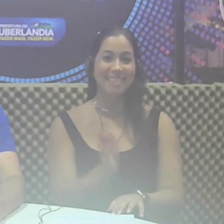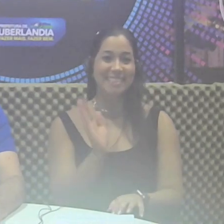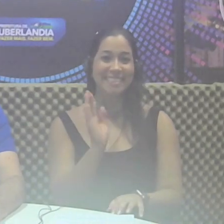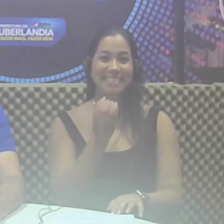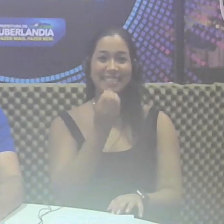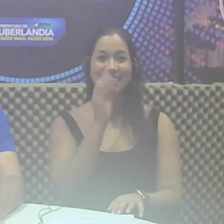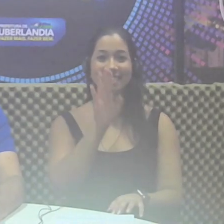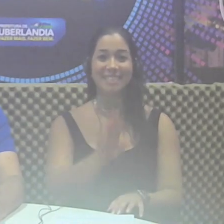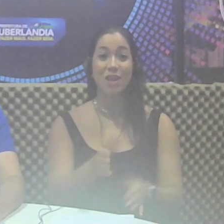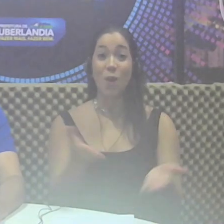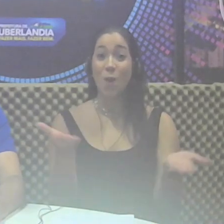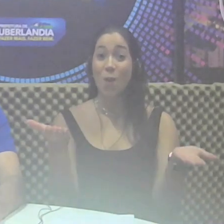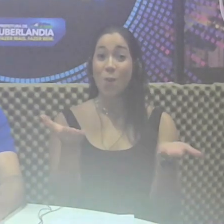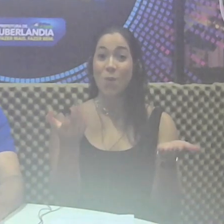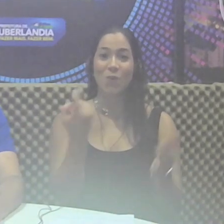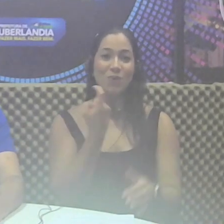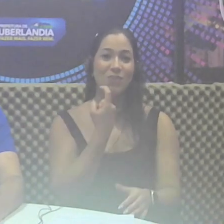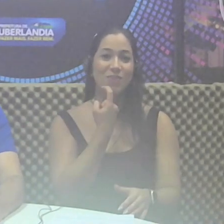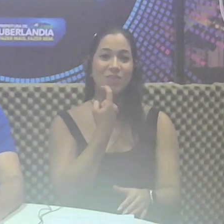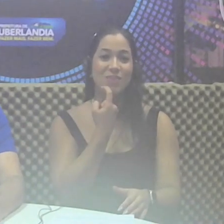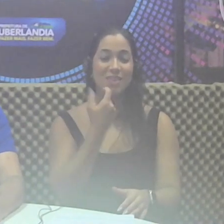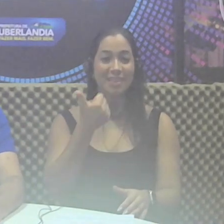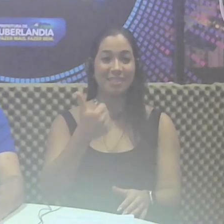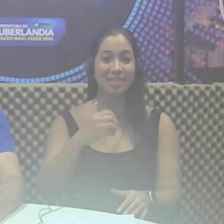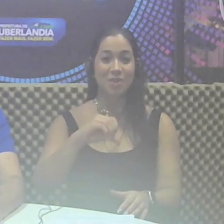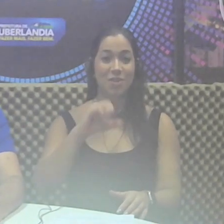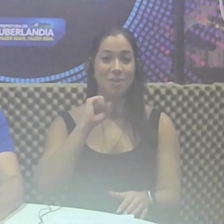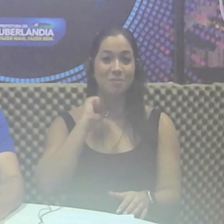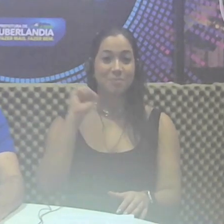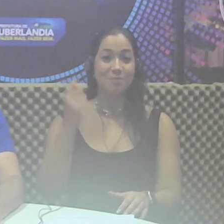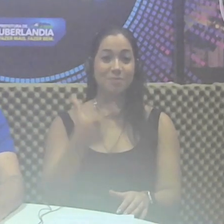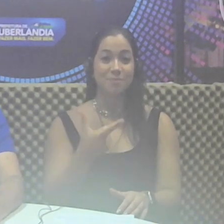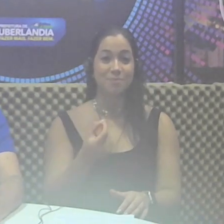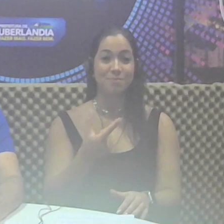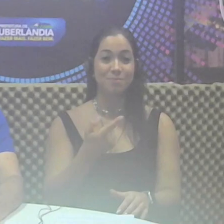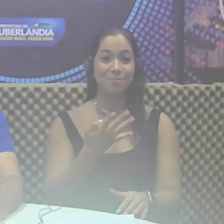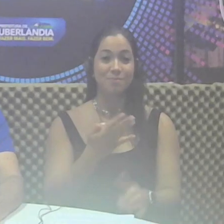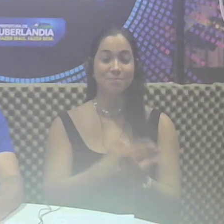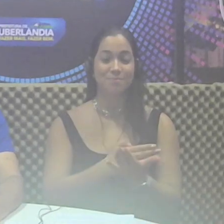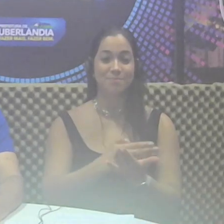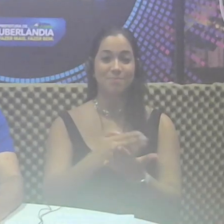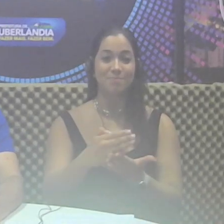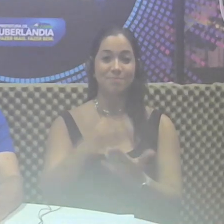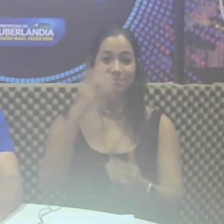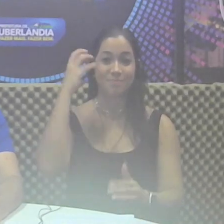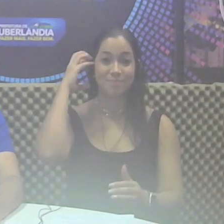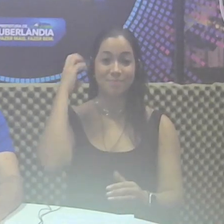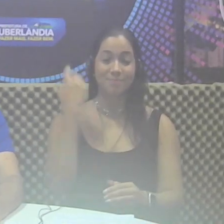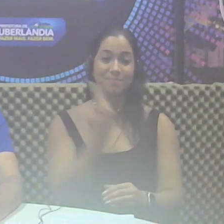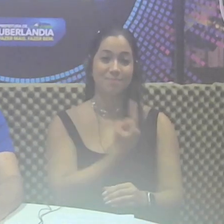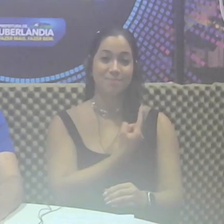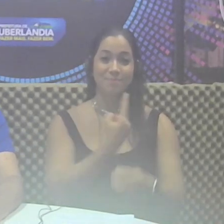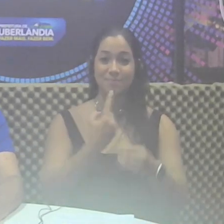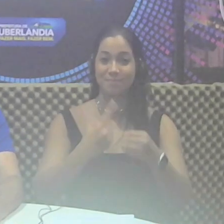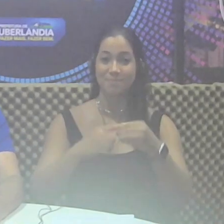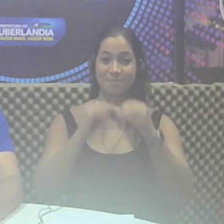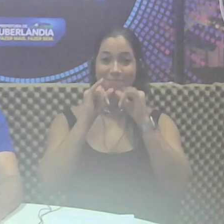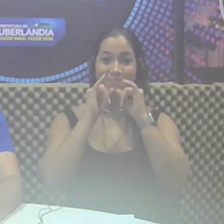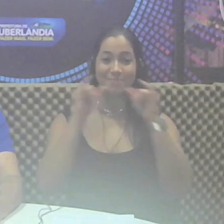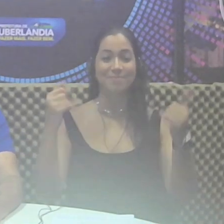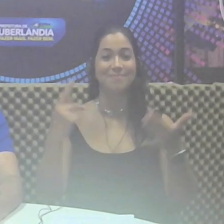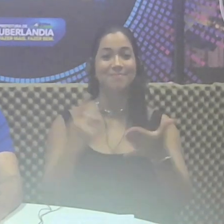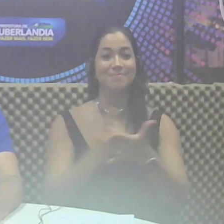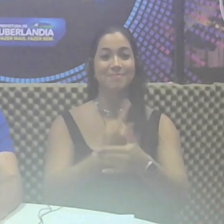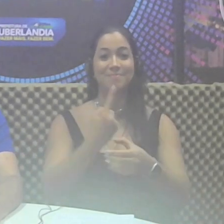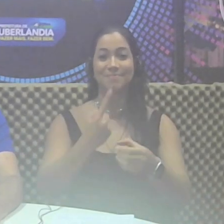Olá, boa tarde. Hoje é sexta-feira, dia 19 de abril de 2024. Está no ar a Rádio Nossa Cidade com um boletim de notícias sobre o que de